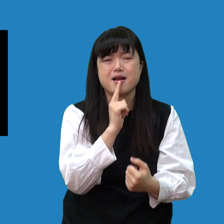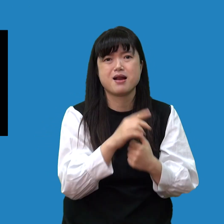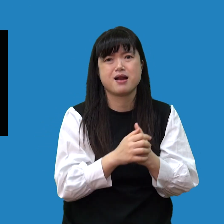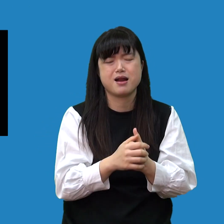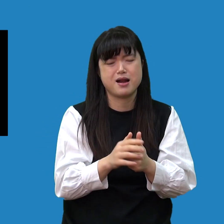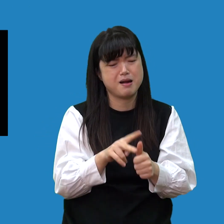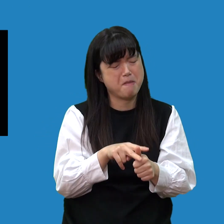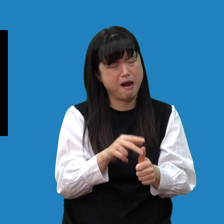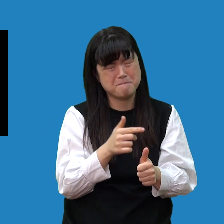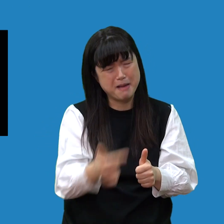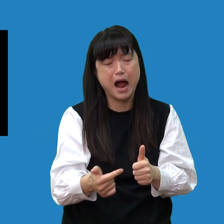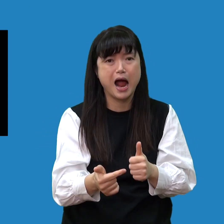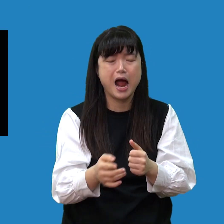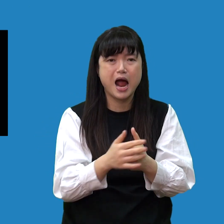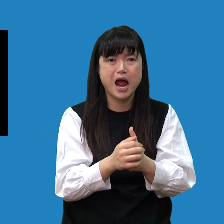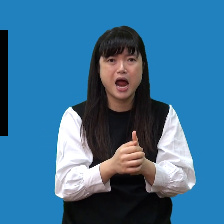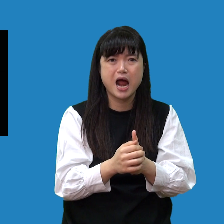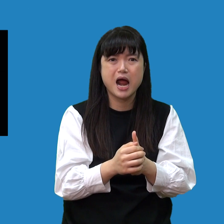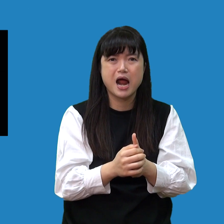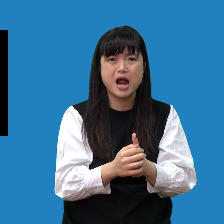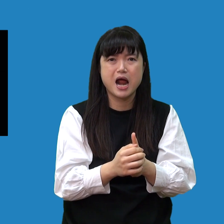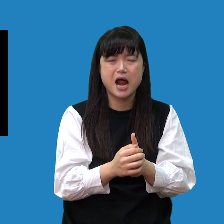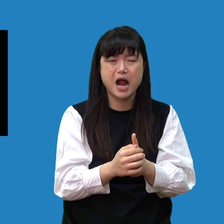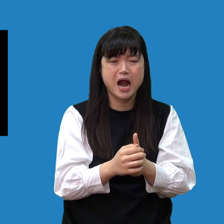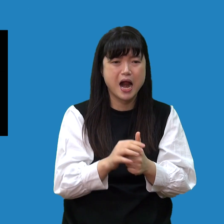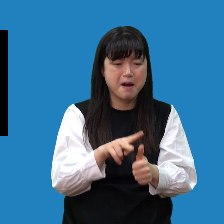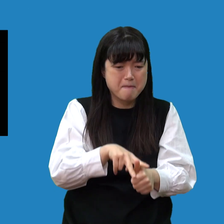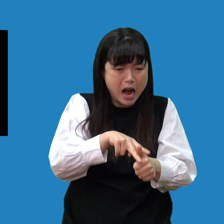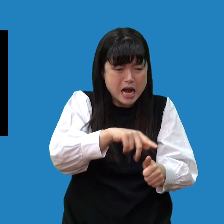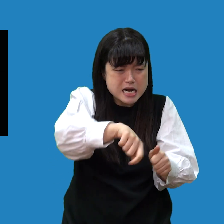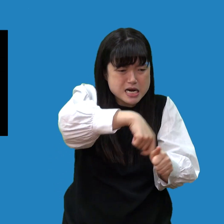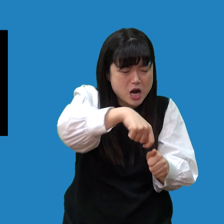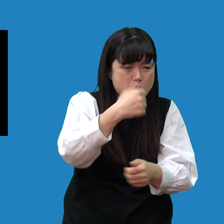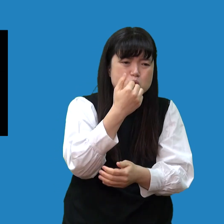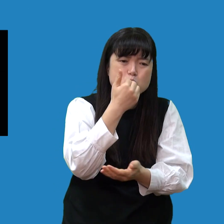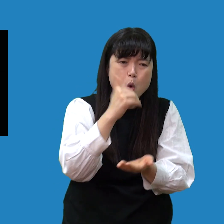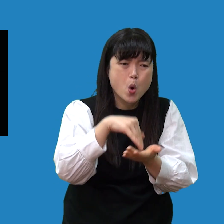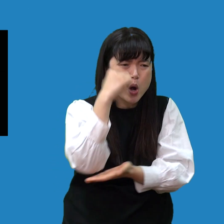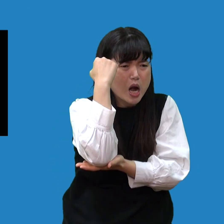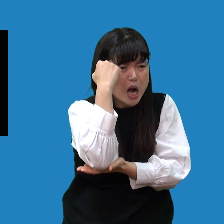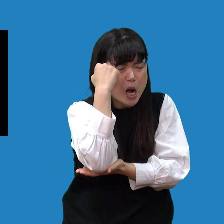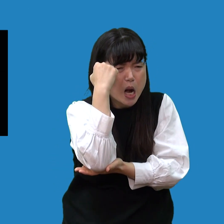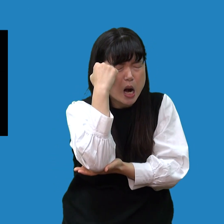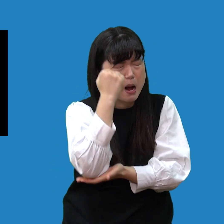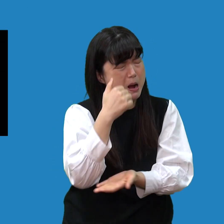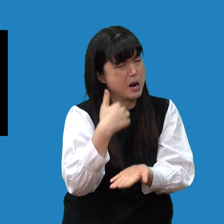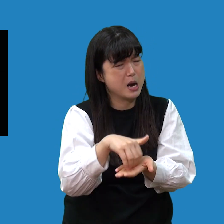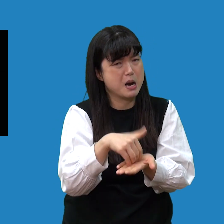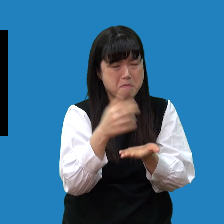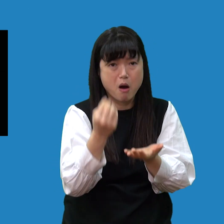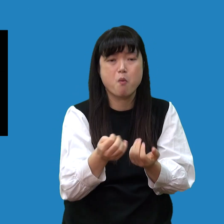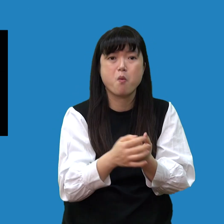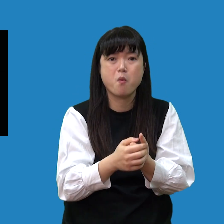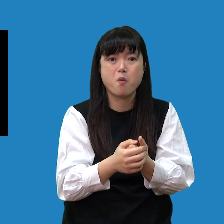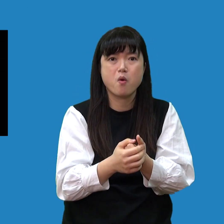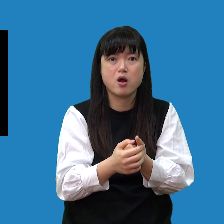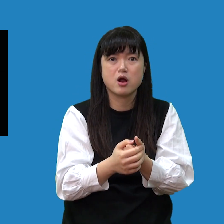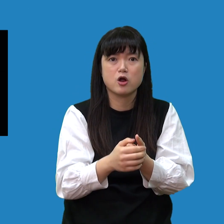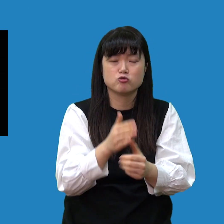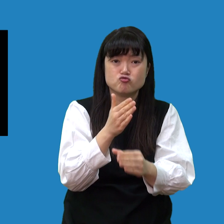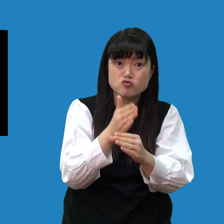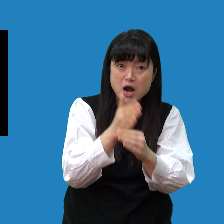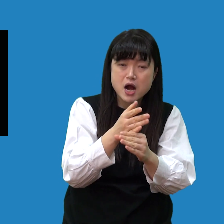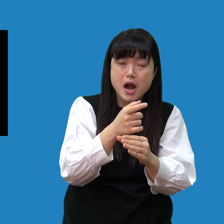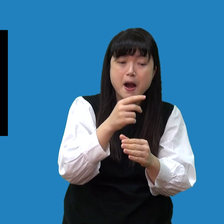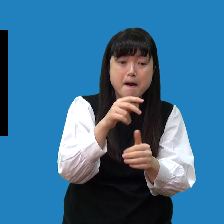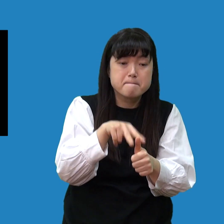말들이 그 고삐를 매는 돌 기둥들이 발굴되었고요. 또 이 언덕 중앙에는 말들에게